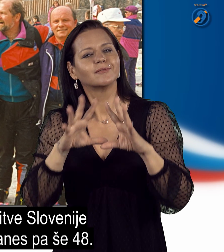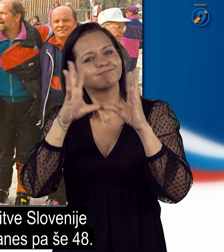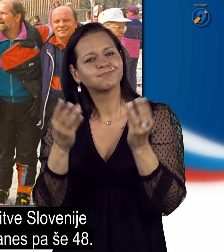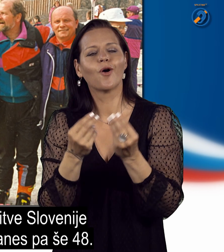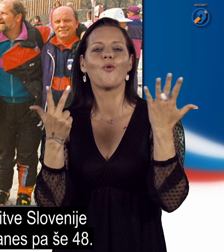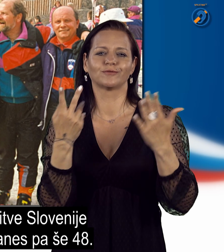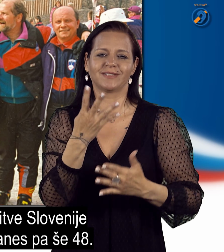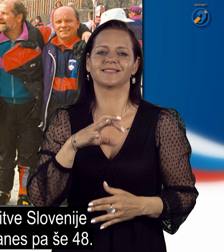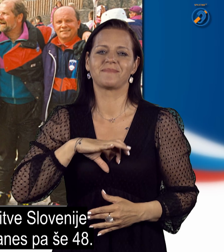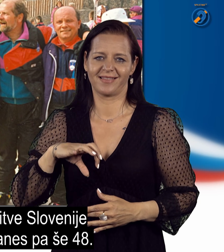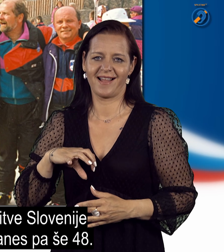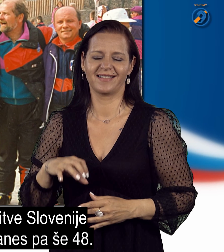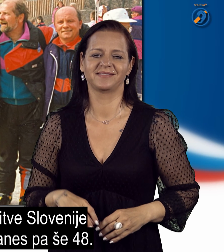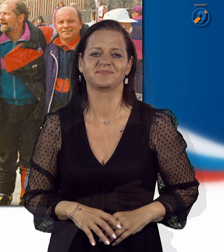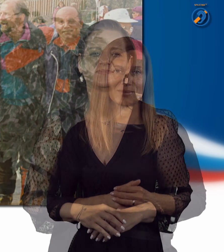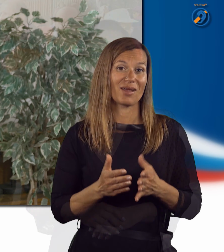48.